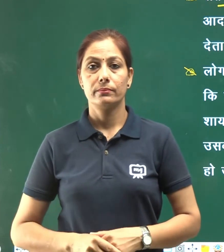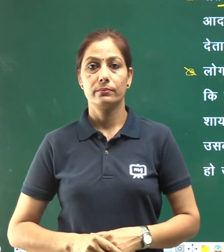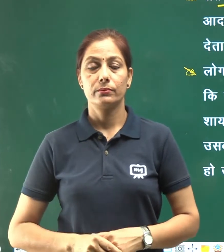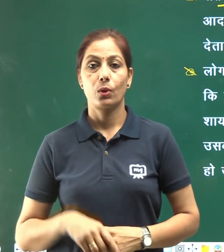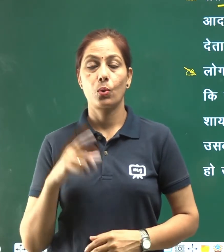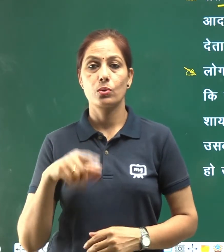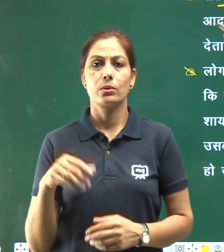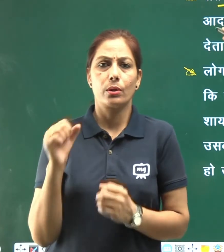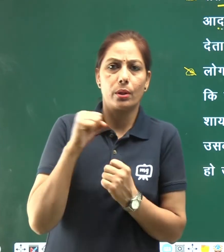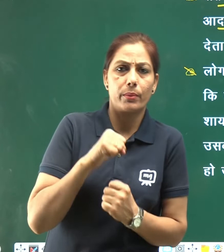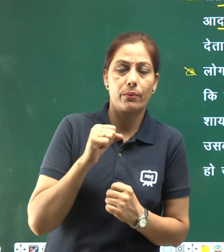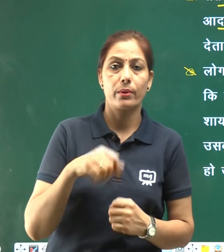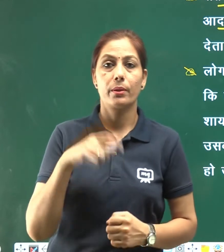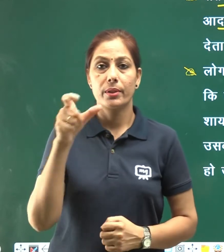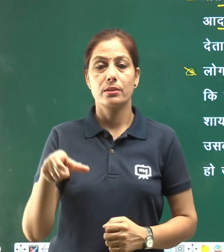उस दबे हुए आदमी को